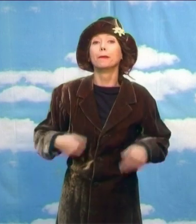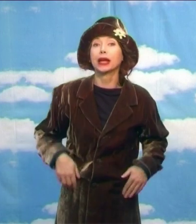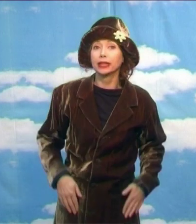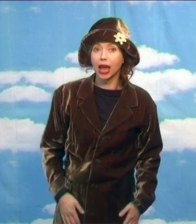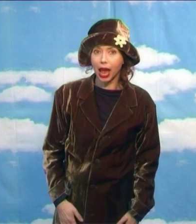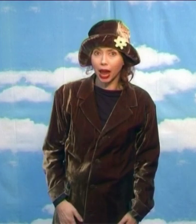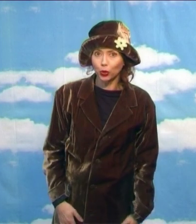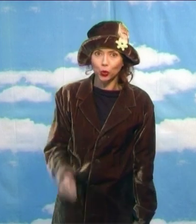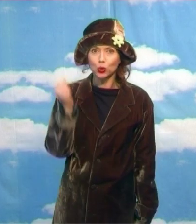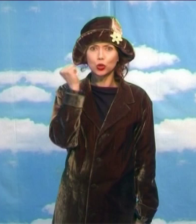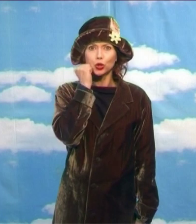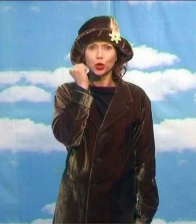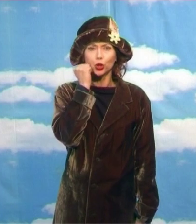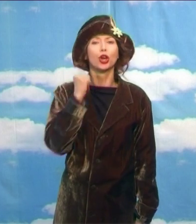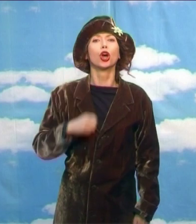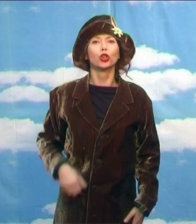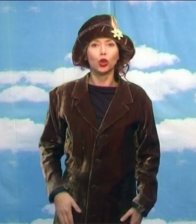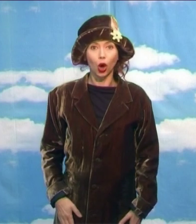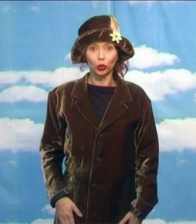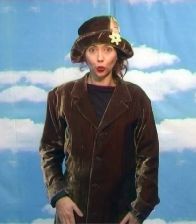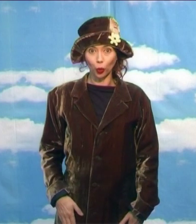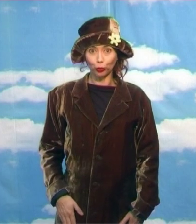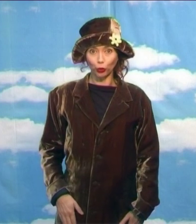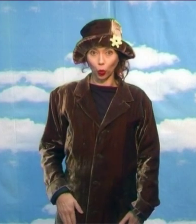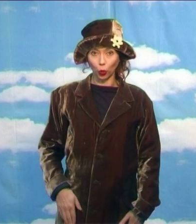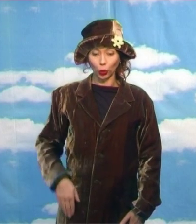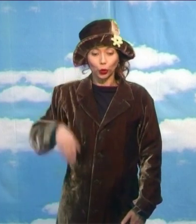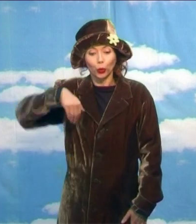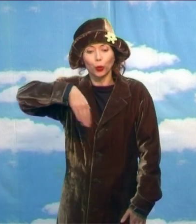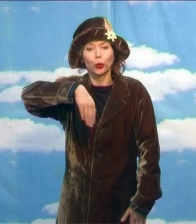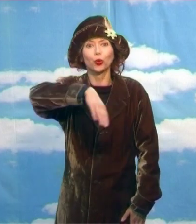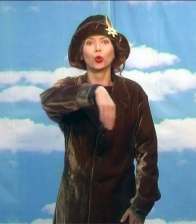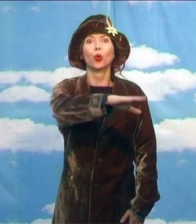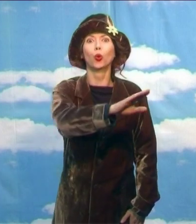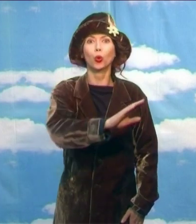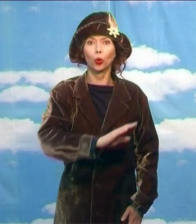Men är du stygg, ja så får du gå.